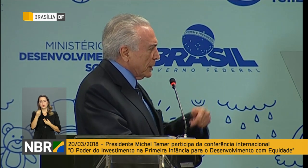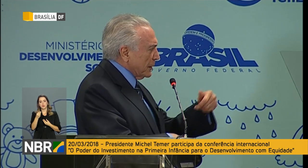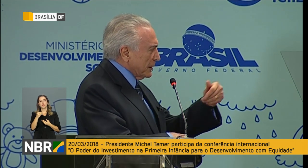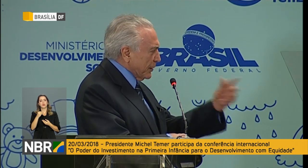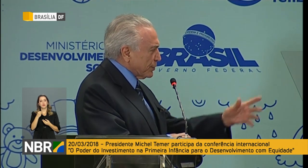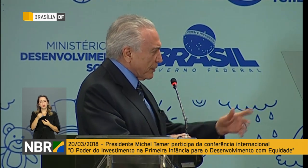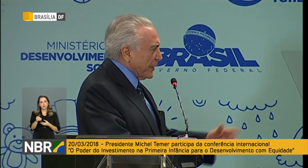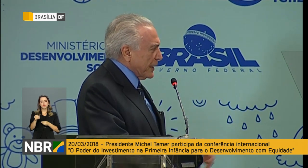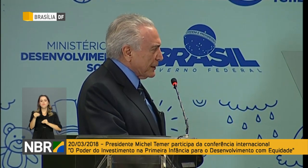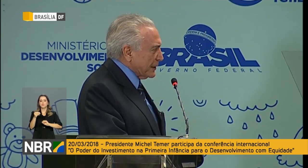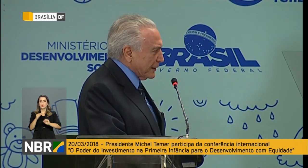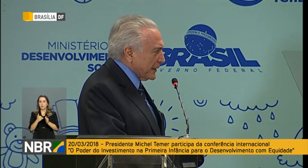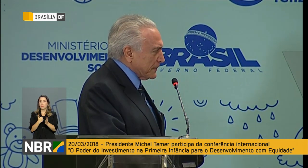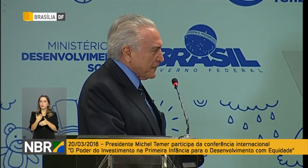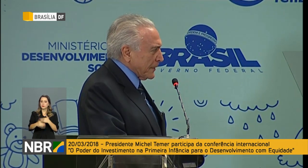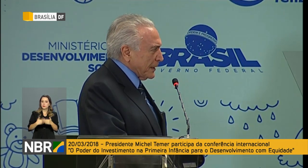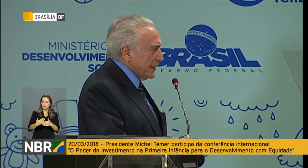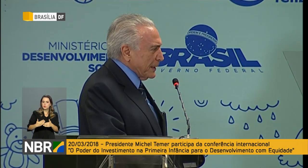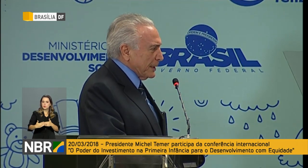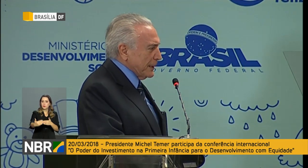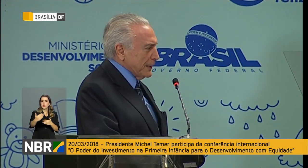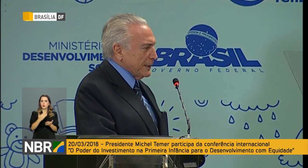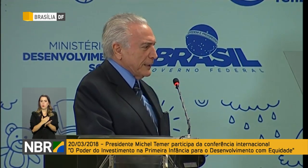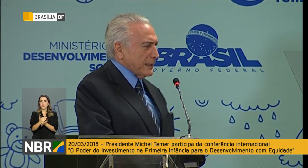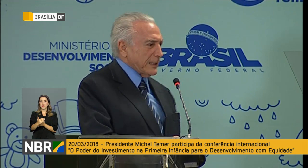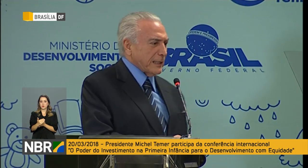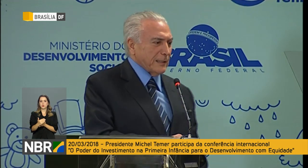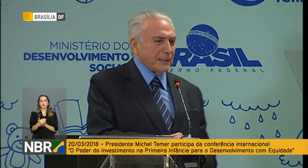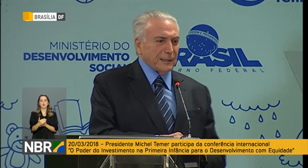iniciou, deu sequência, né,